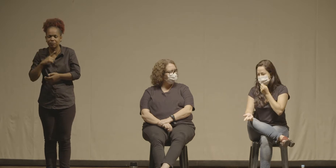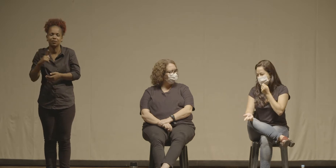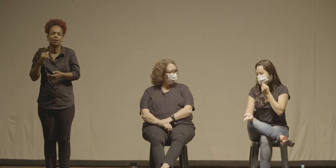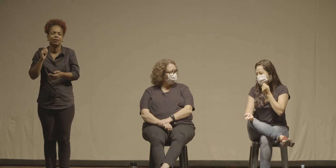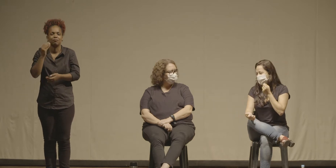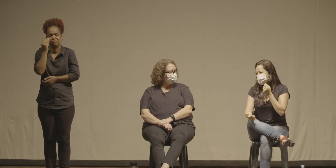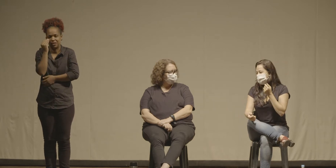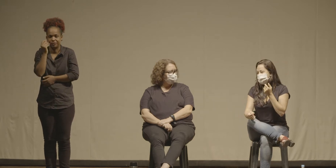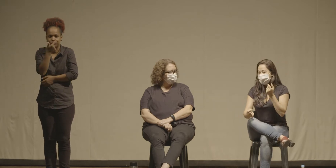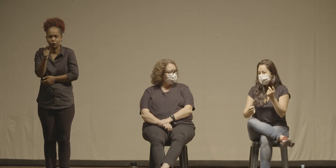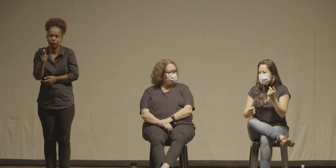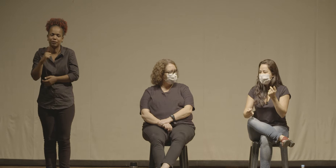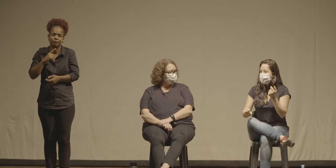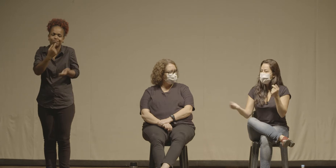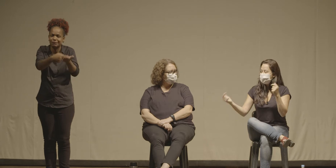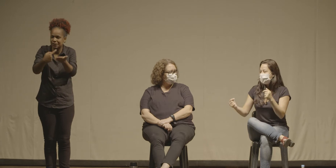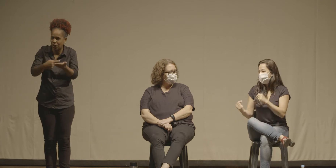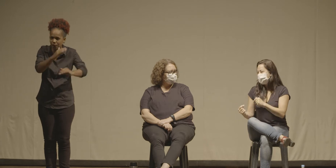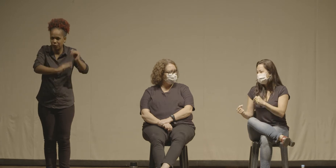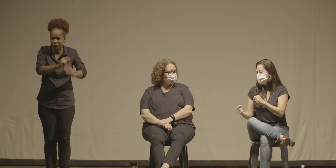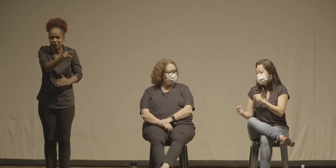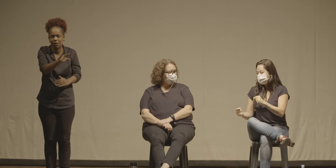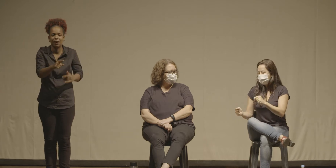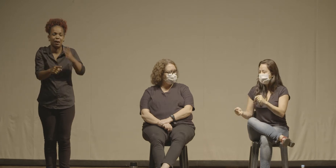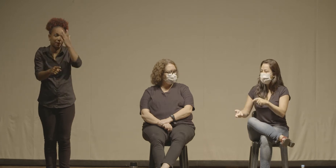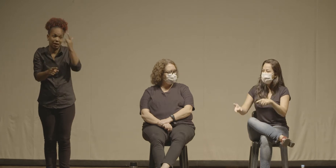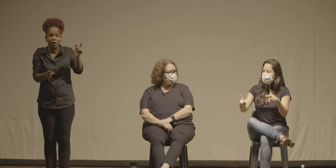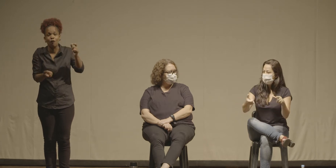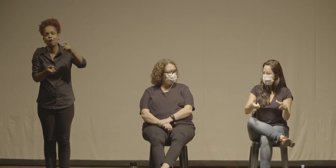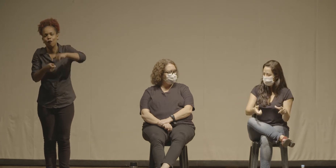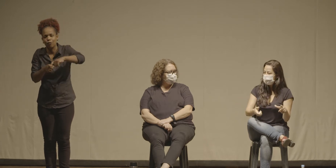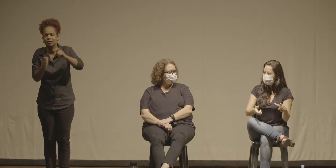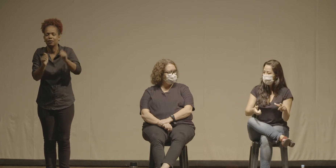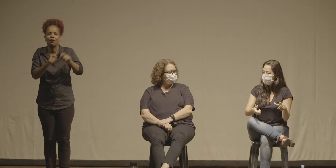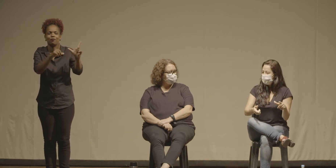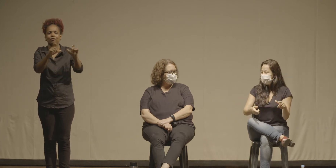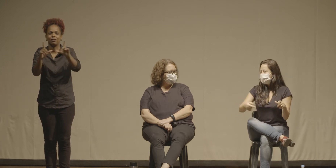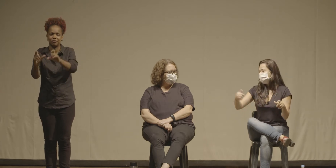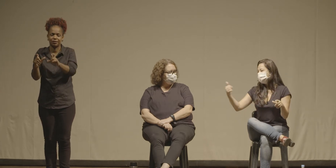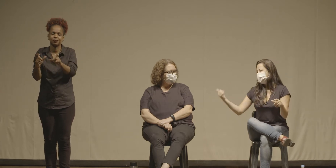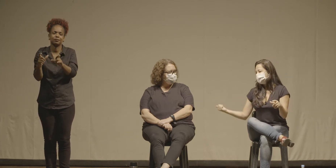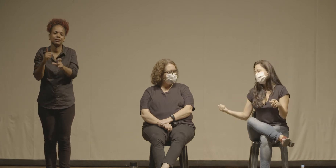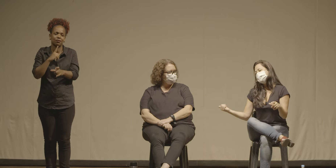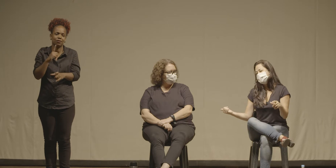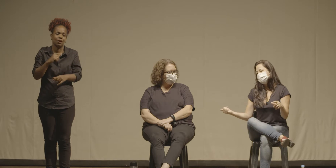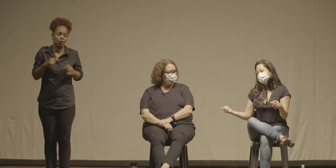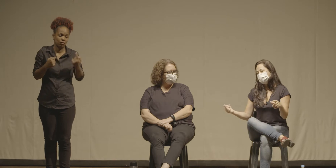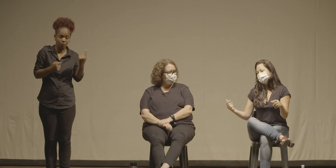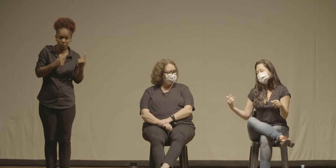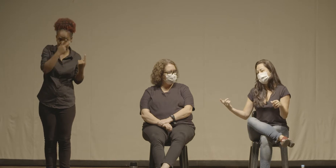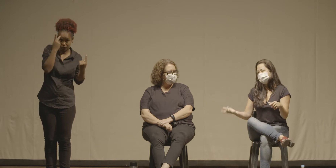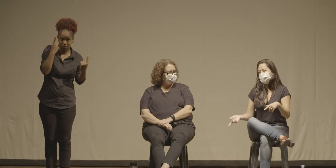com o profissional, para poder ele estar lá no dia que a gente estivesse fotografando, enquanto uma estava